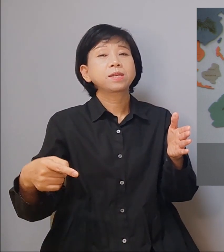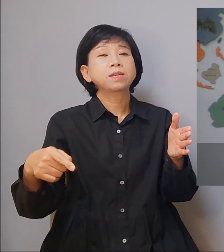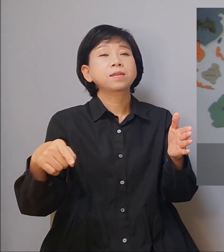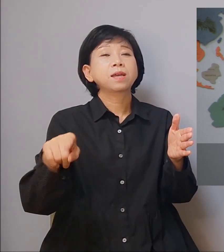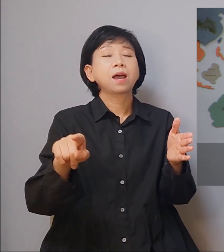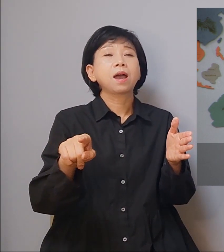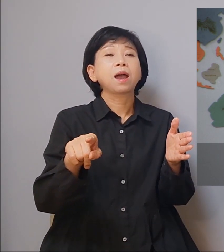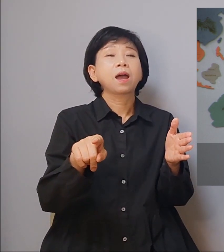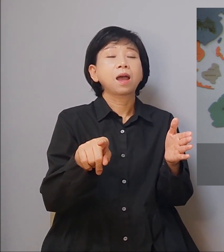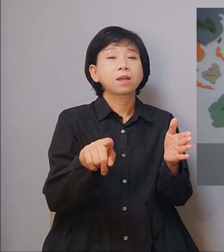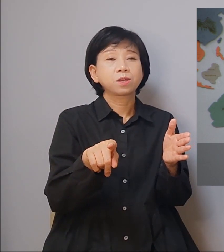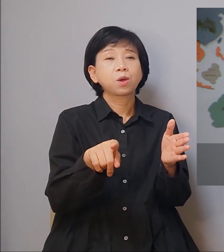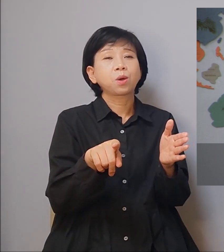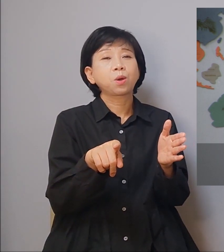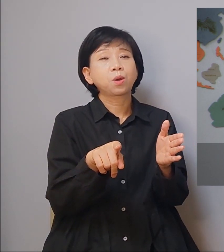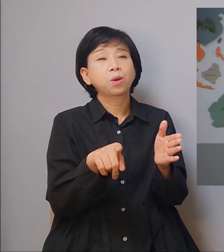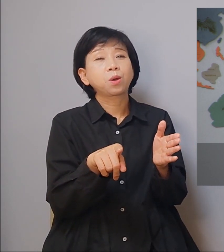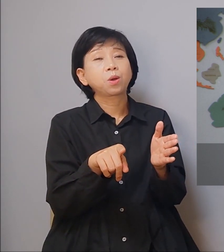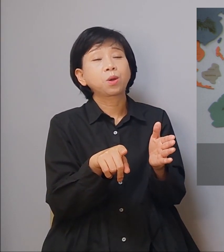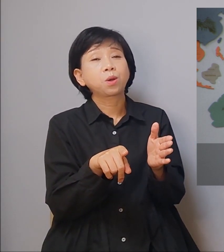날 위하여